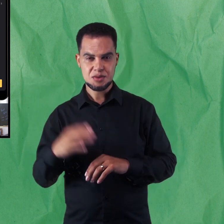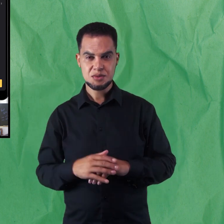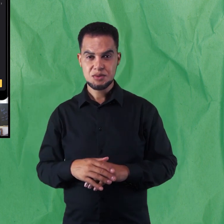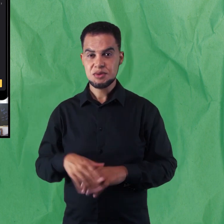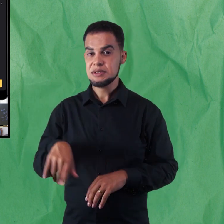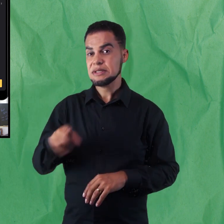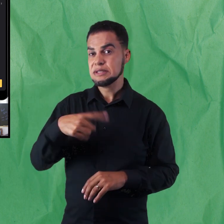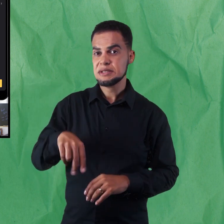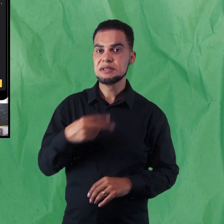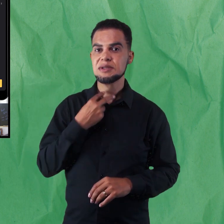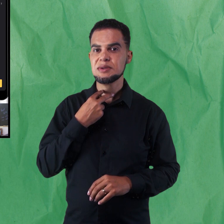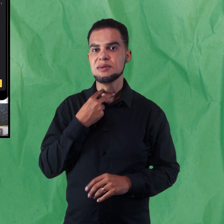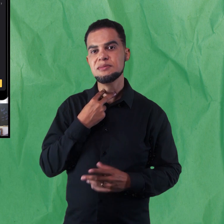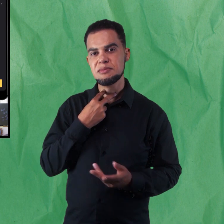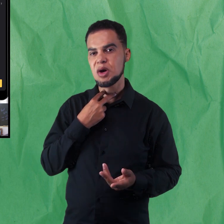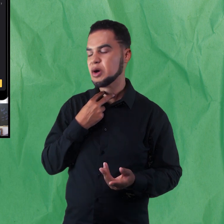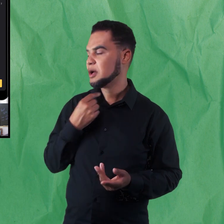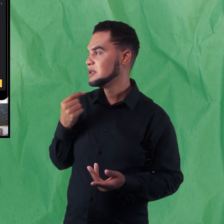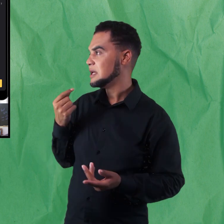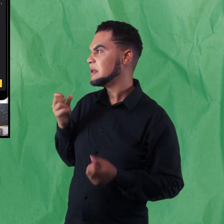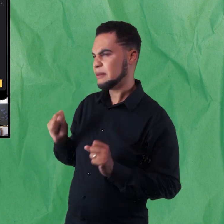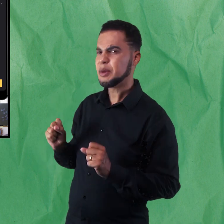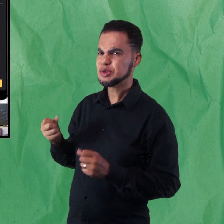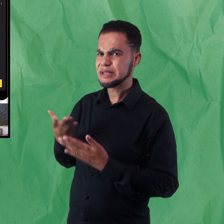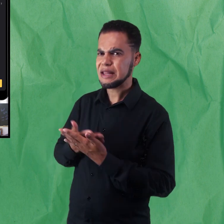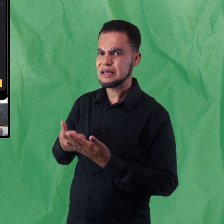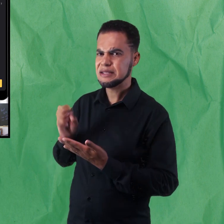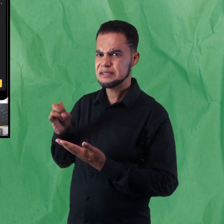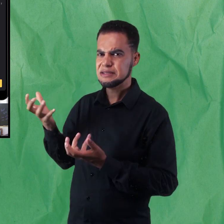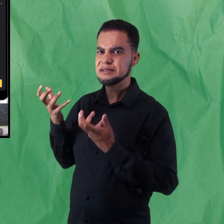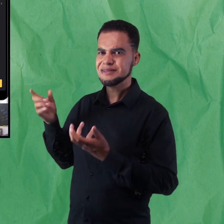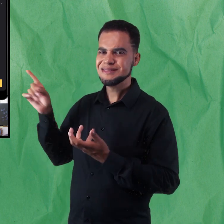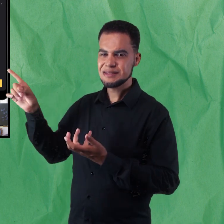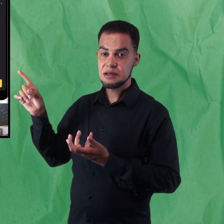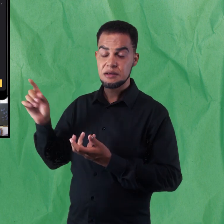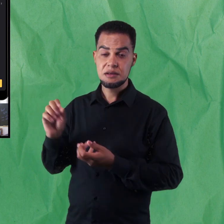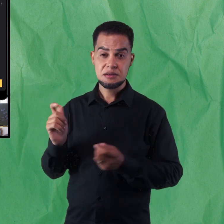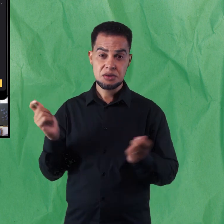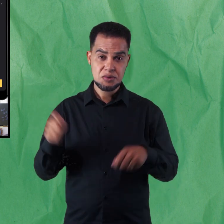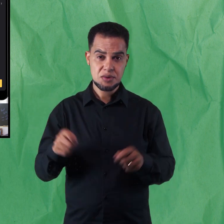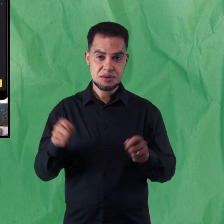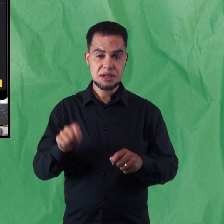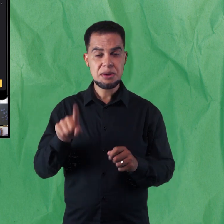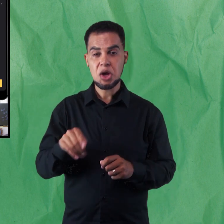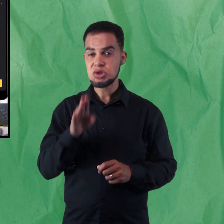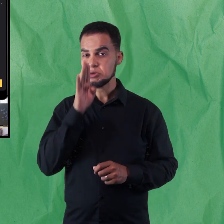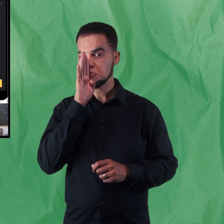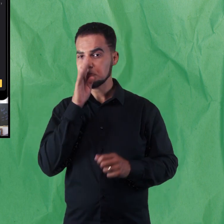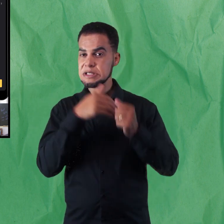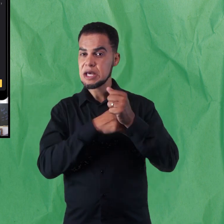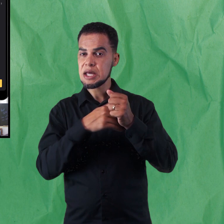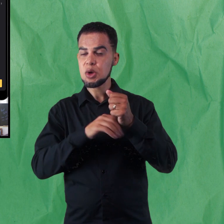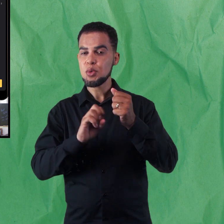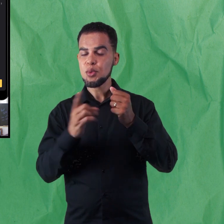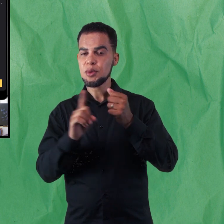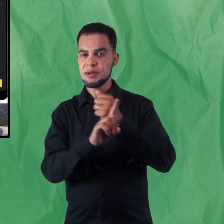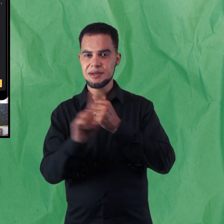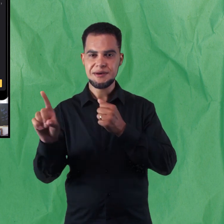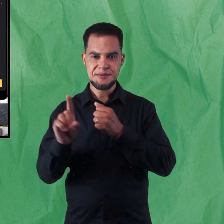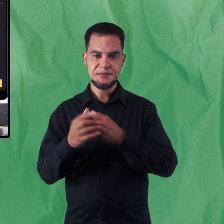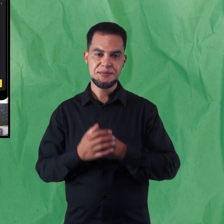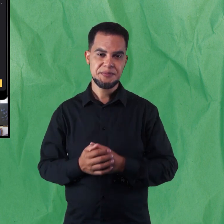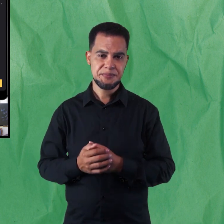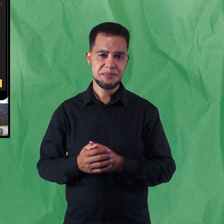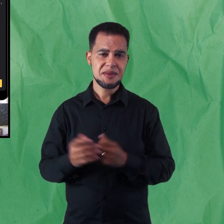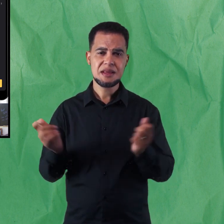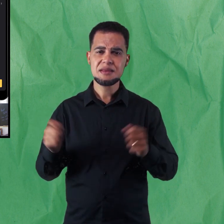gente ainda pode tratar isso se quiser. Eu tenho uma condição que o meu usuário pode ser anônimo ou não. Olha só, phone number,